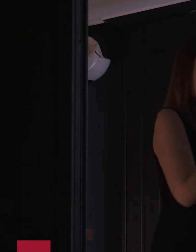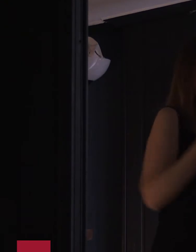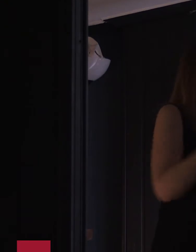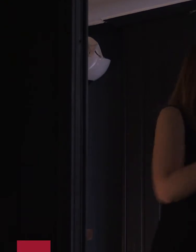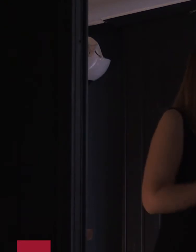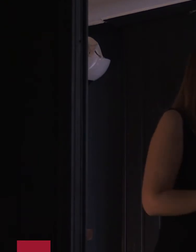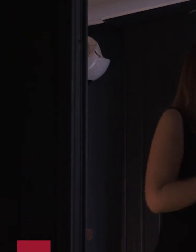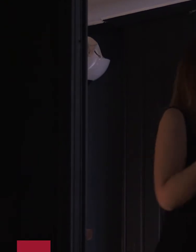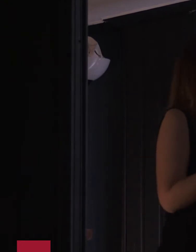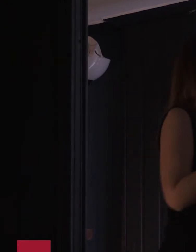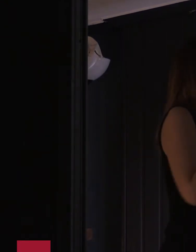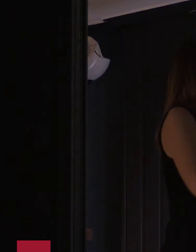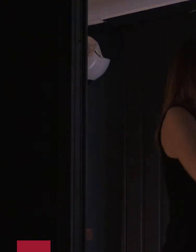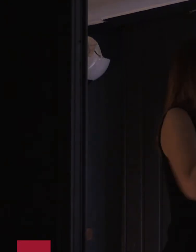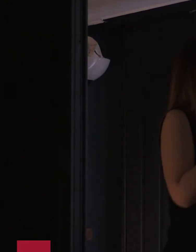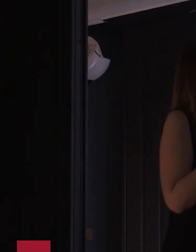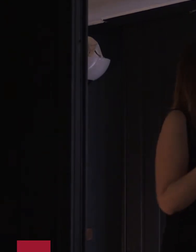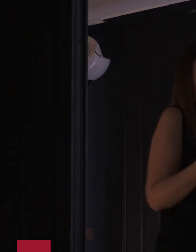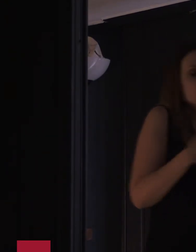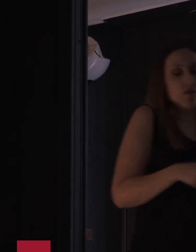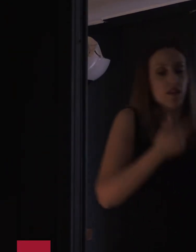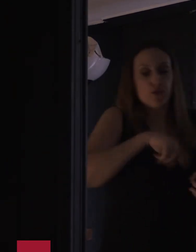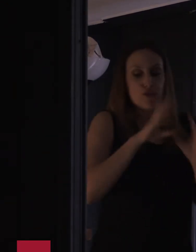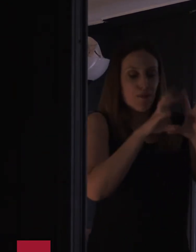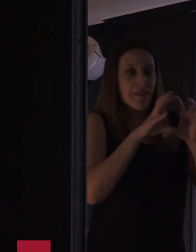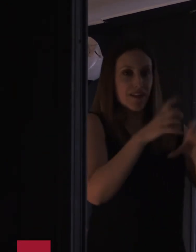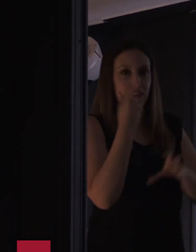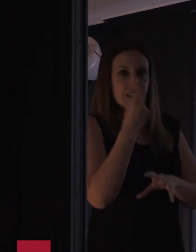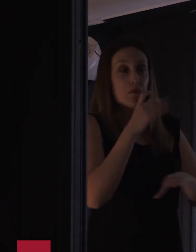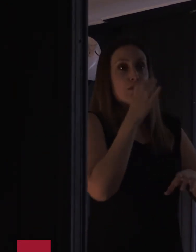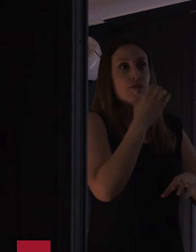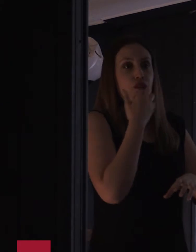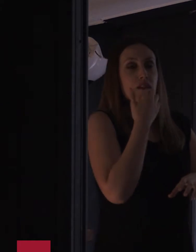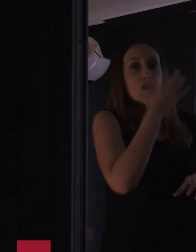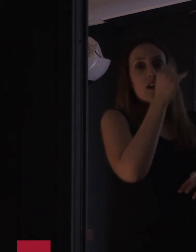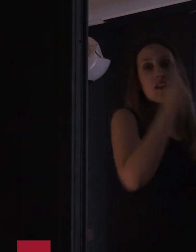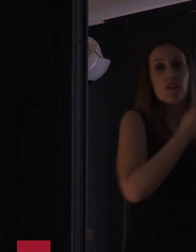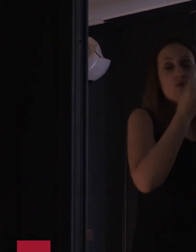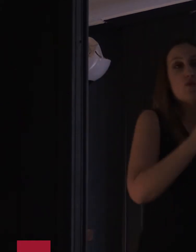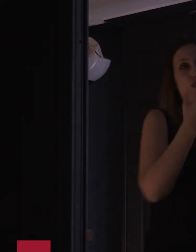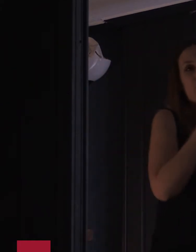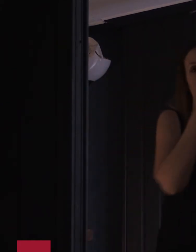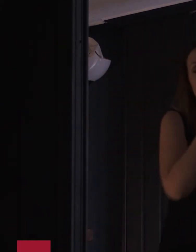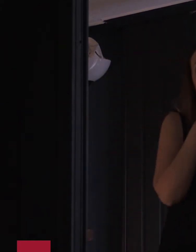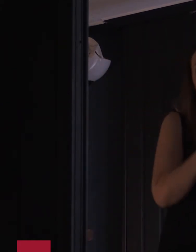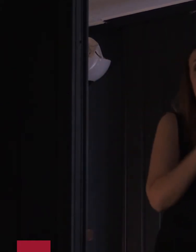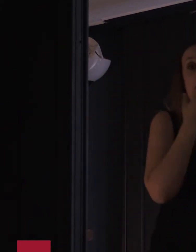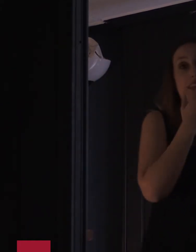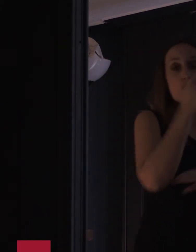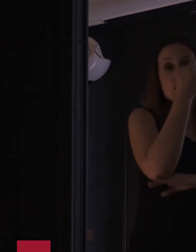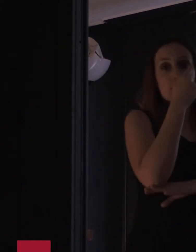cosas que estamos por aprender. Por ejemplo, hay algunos que hay estudios que opinan que si